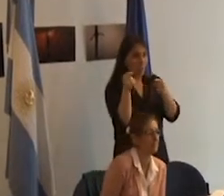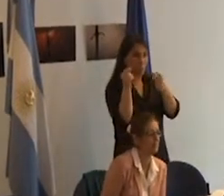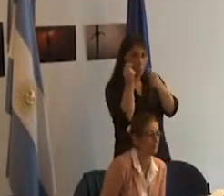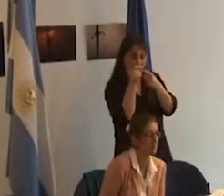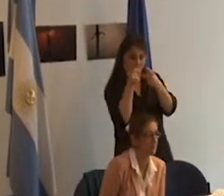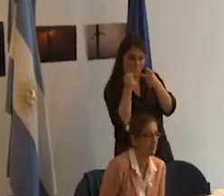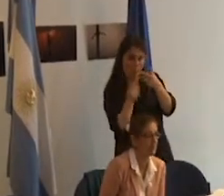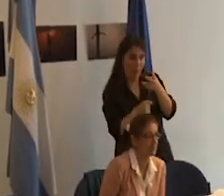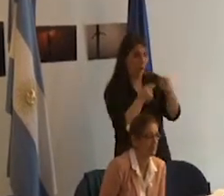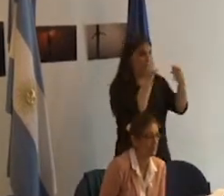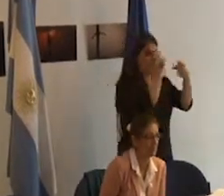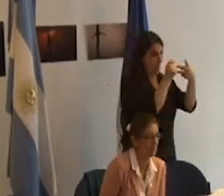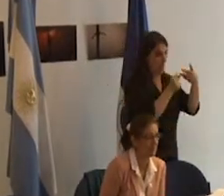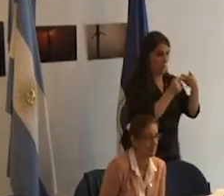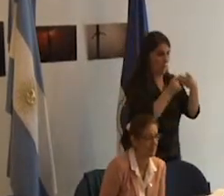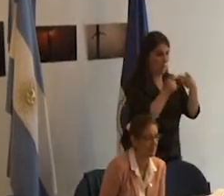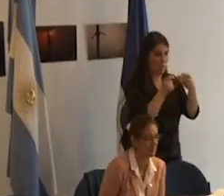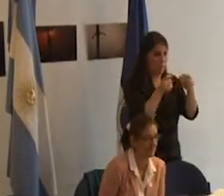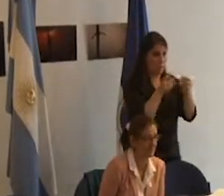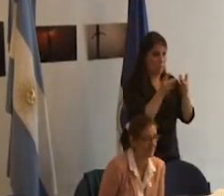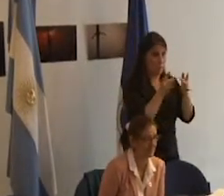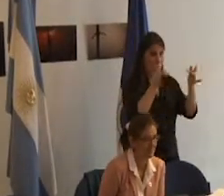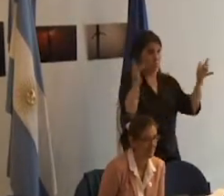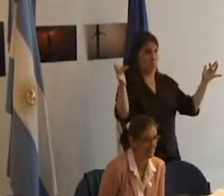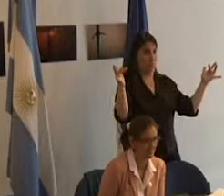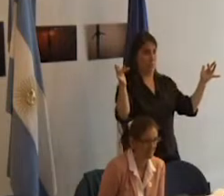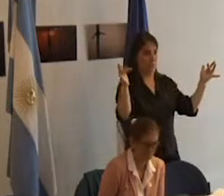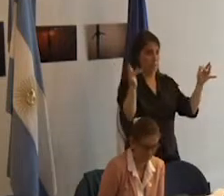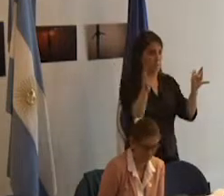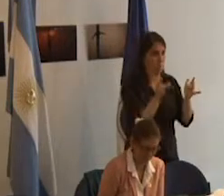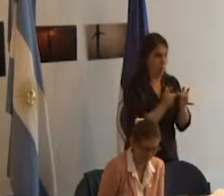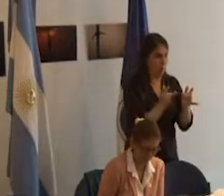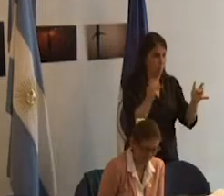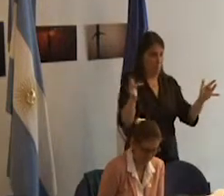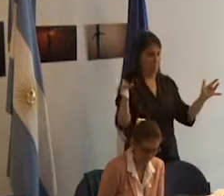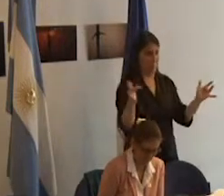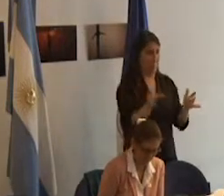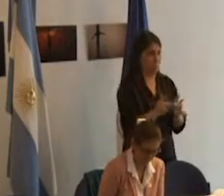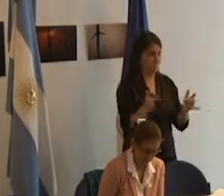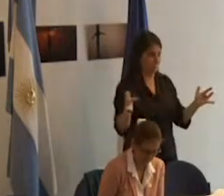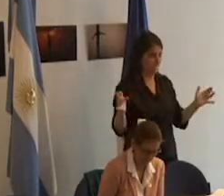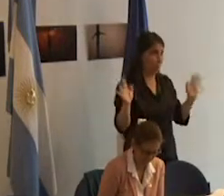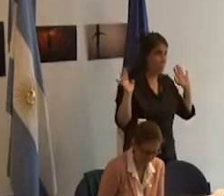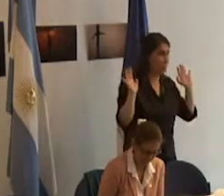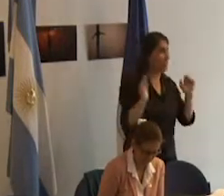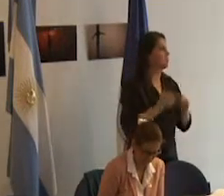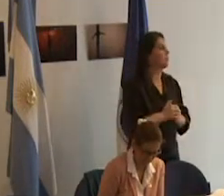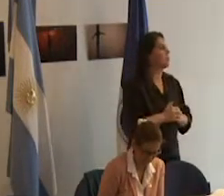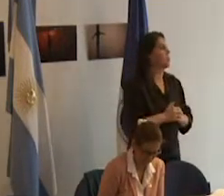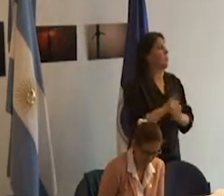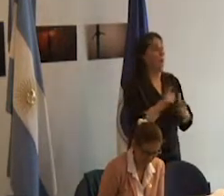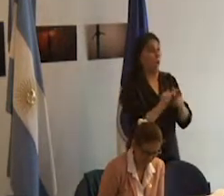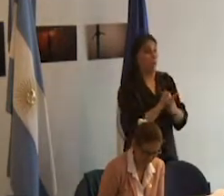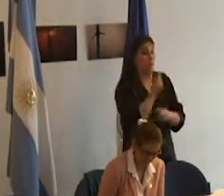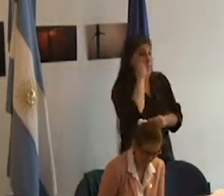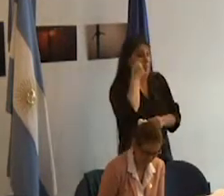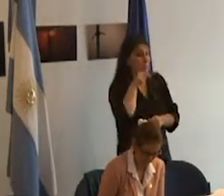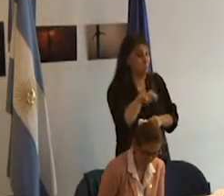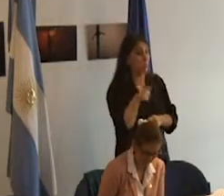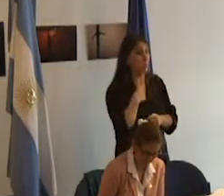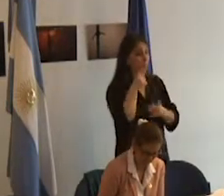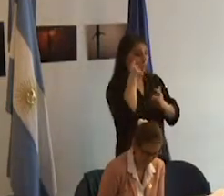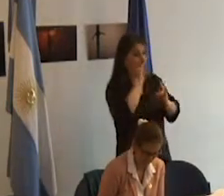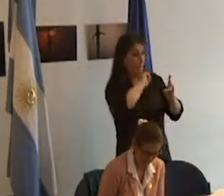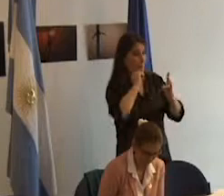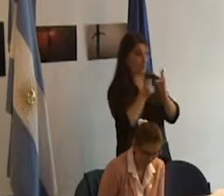hay entre lo diferente y lo diverso. Y situé que la perspectiva desde